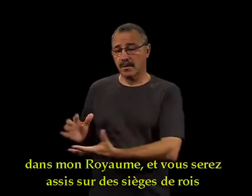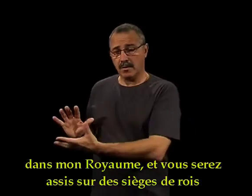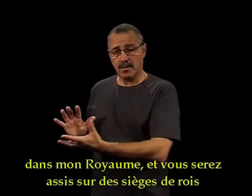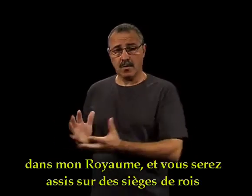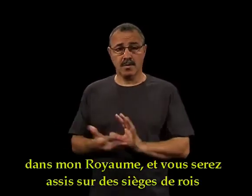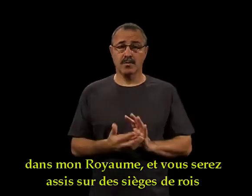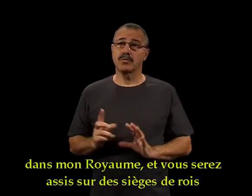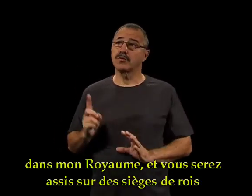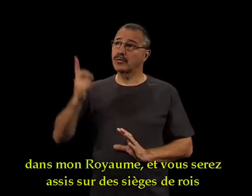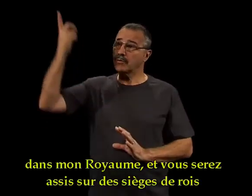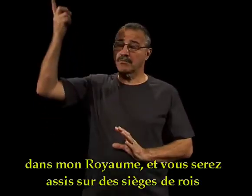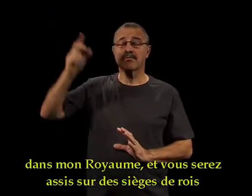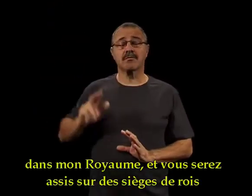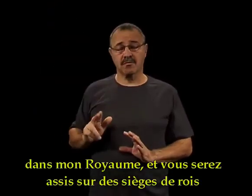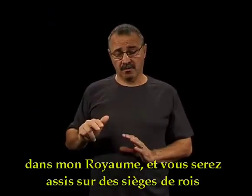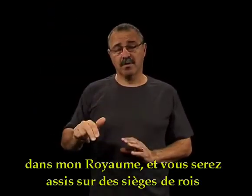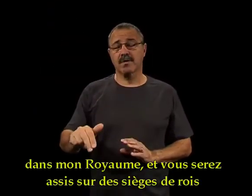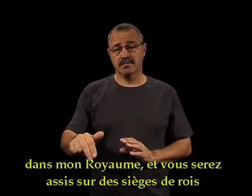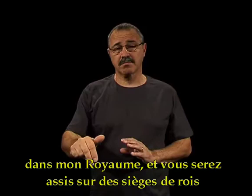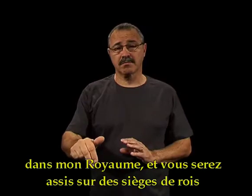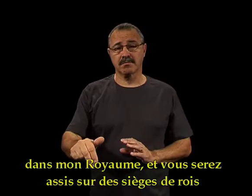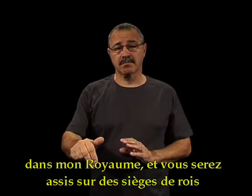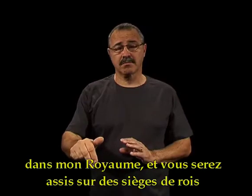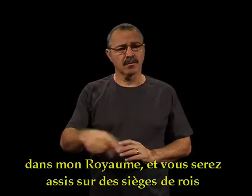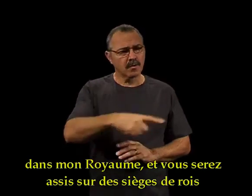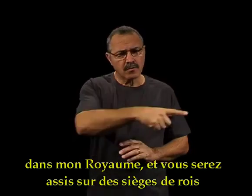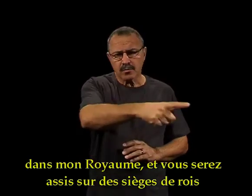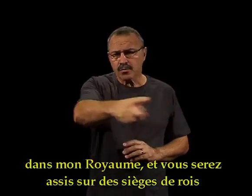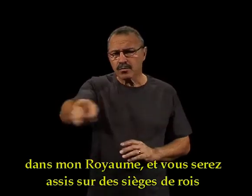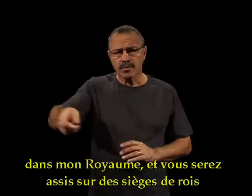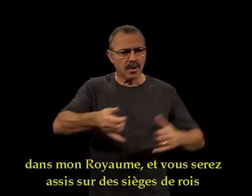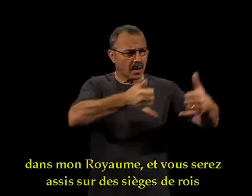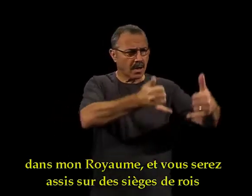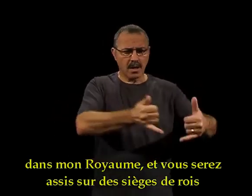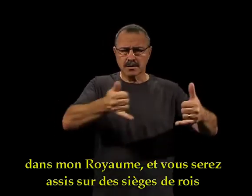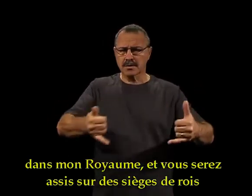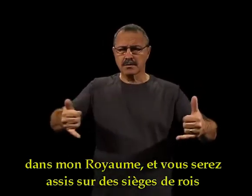Dans mon royaume, et vous serez assis sur des sièges de rois.